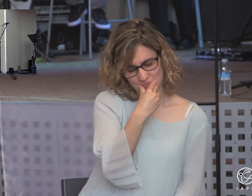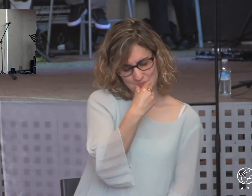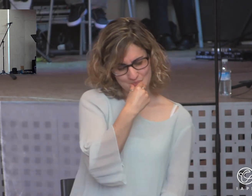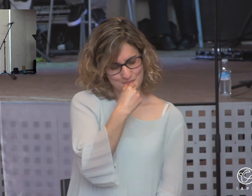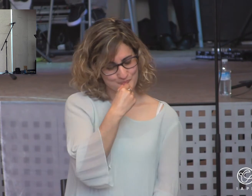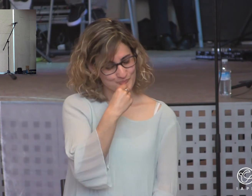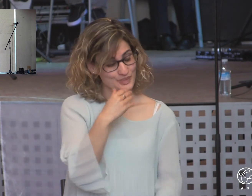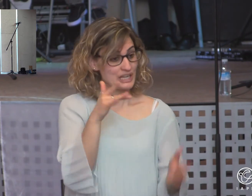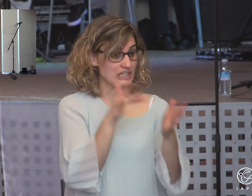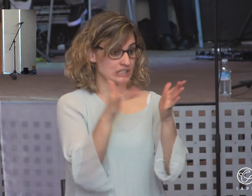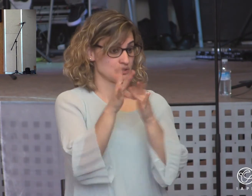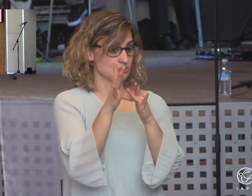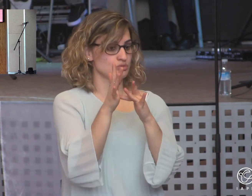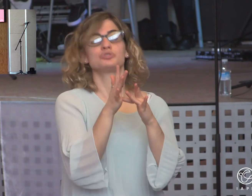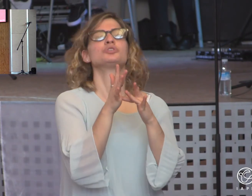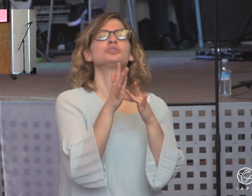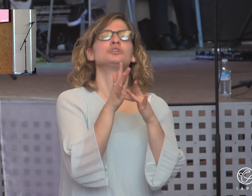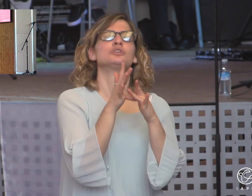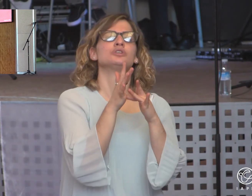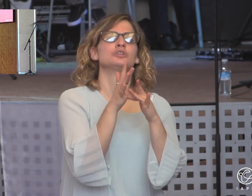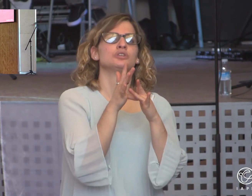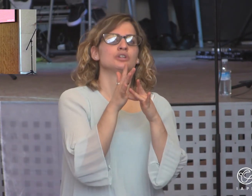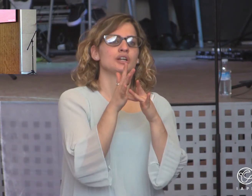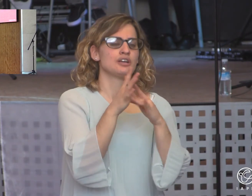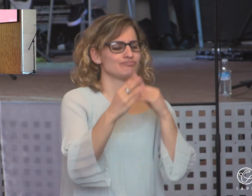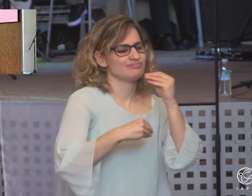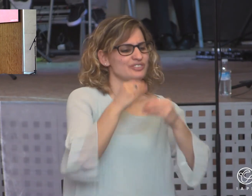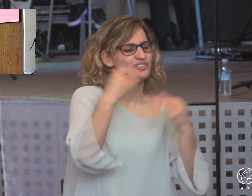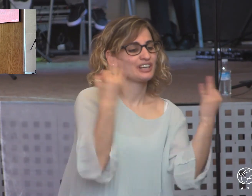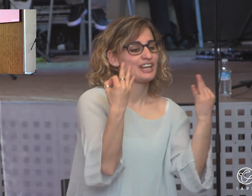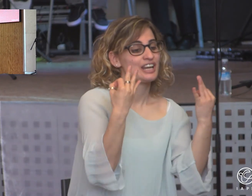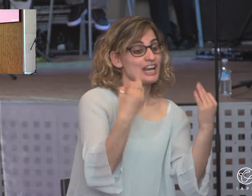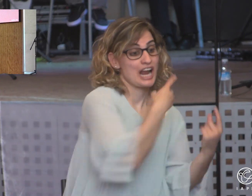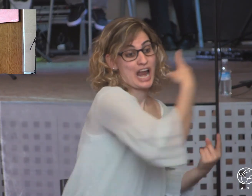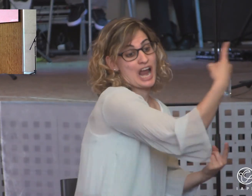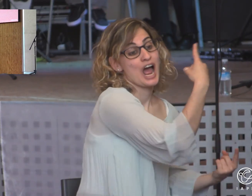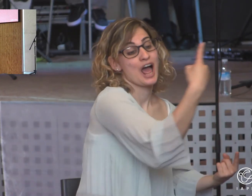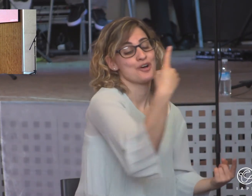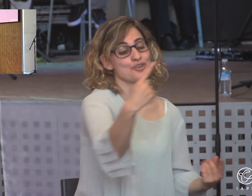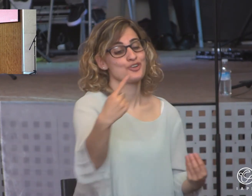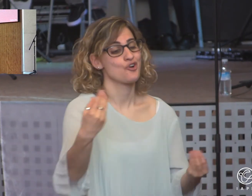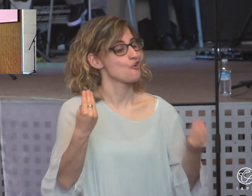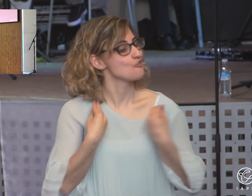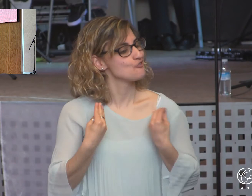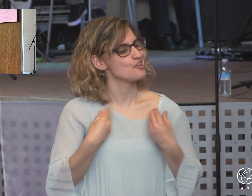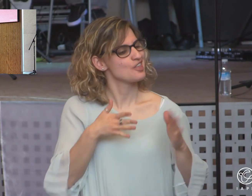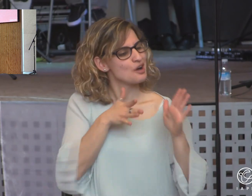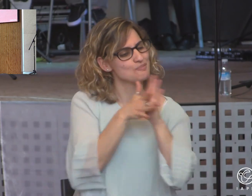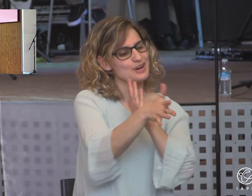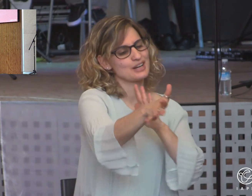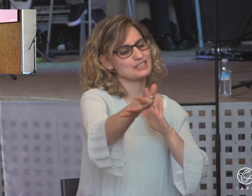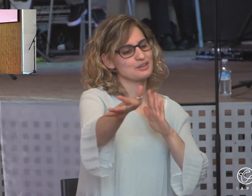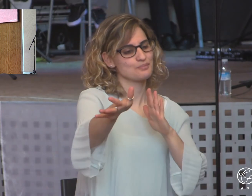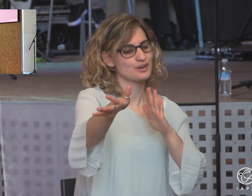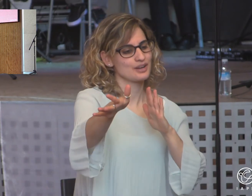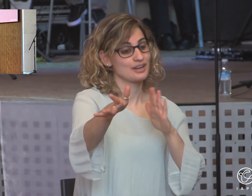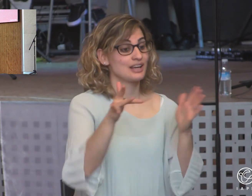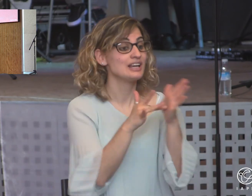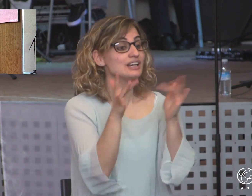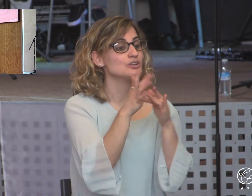y yo tengamos vida y la tengamos por la eternidad. Él resucitó y yo voy a